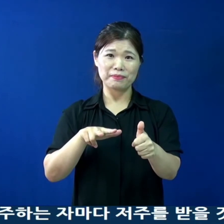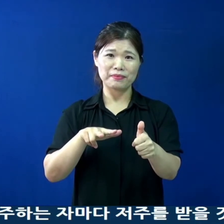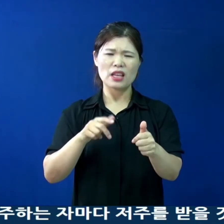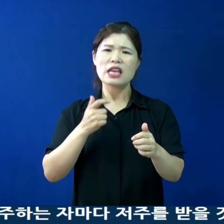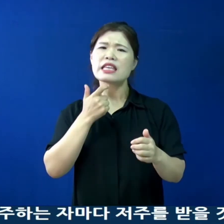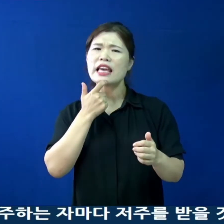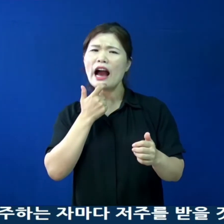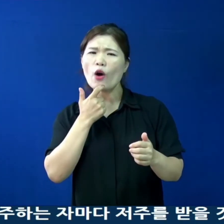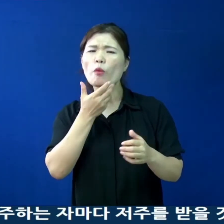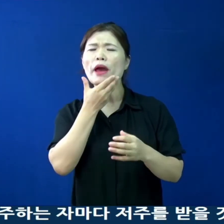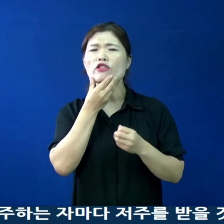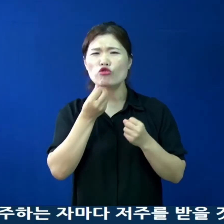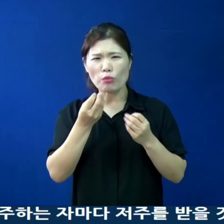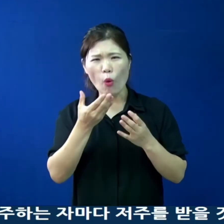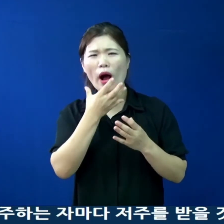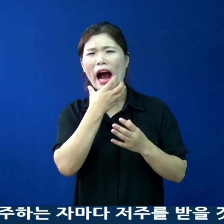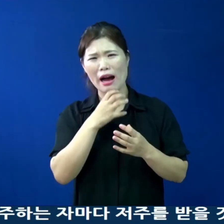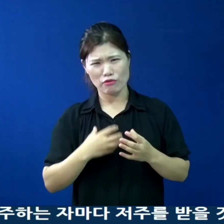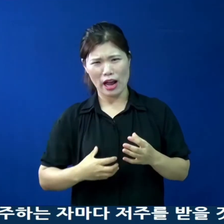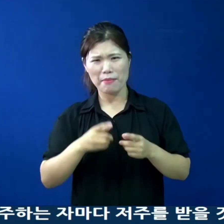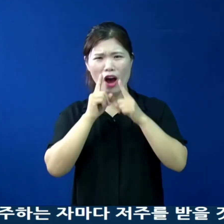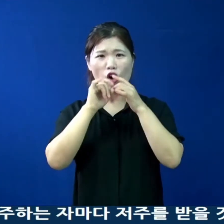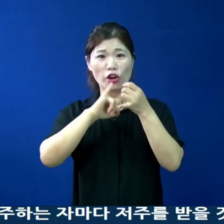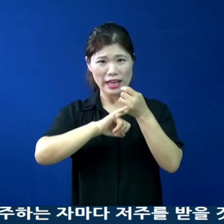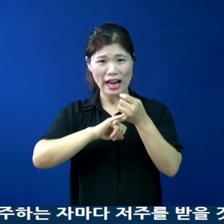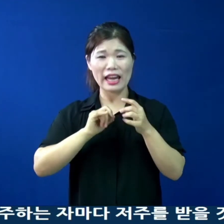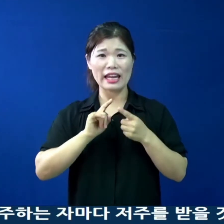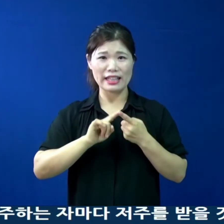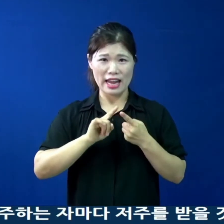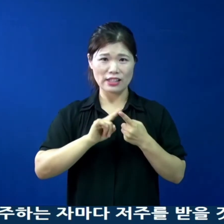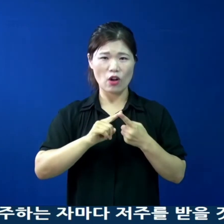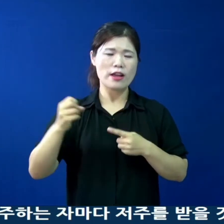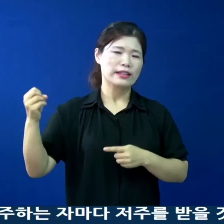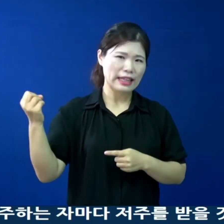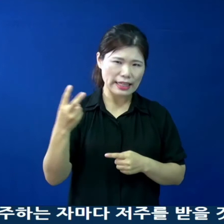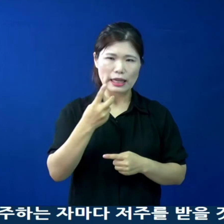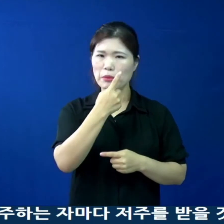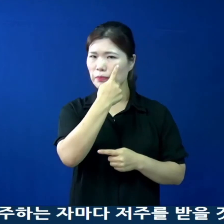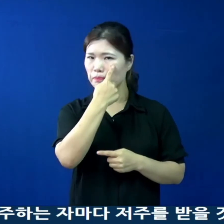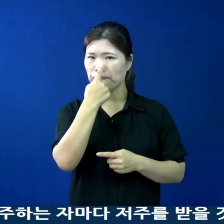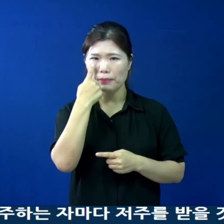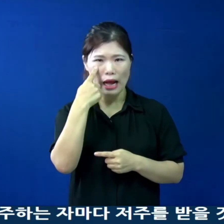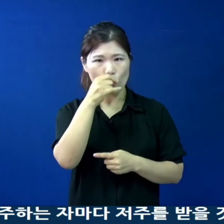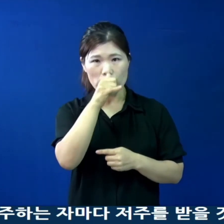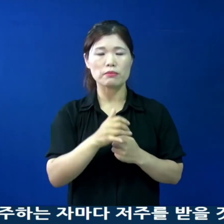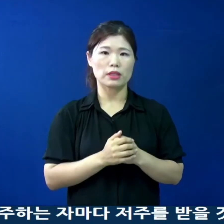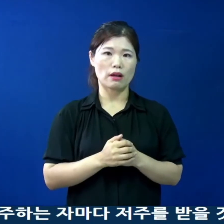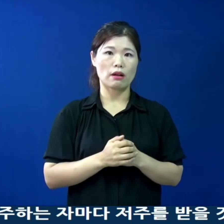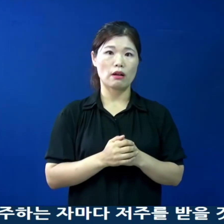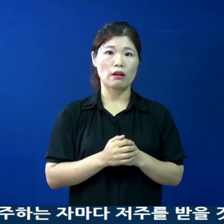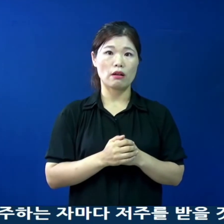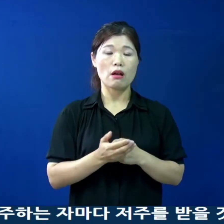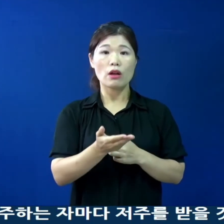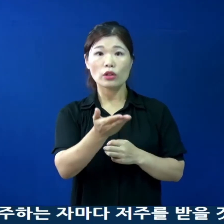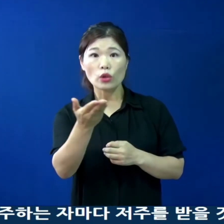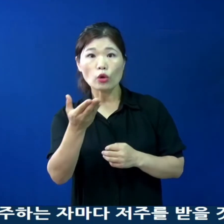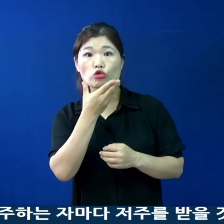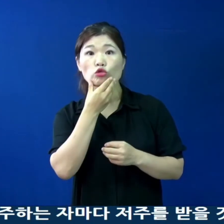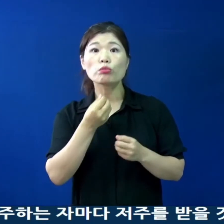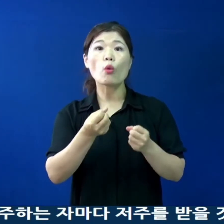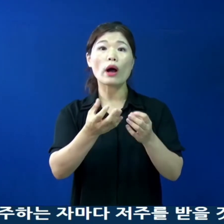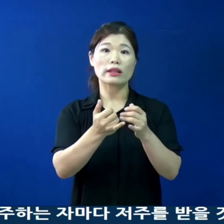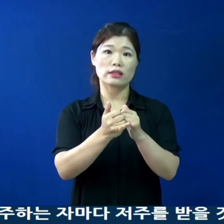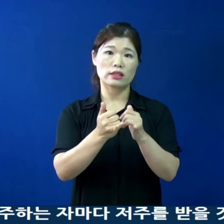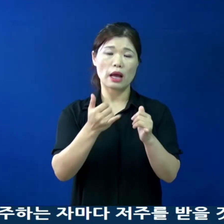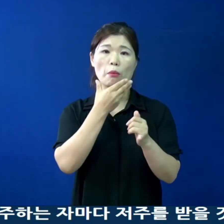야곱의 축복과 아브라함의 언약을 다시 한번 증명해 내고 있다는 사실입니다. 너를 축복하는 자 복을